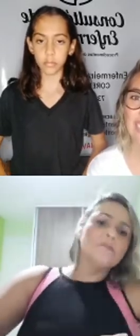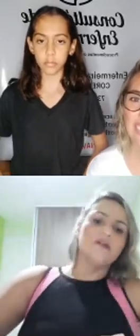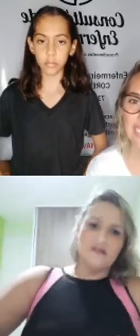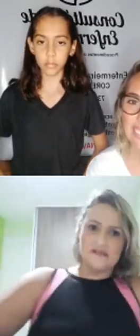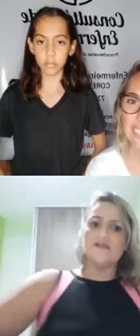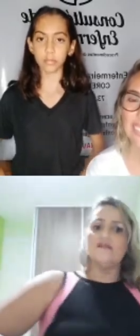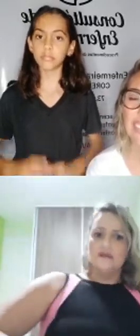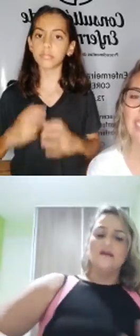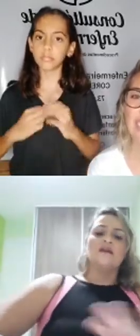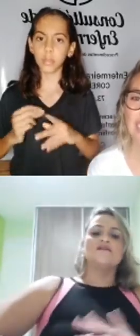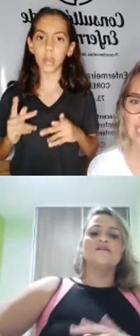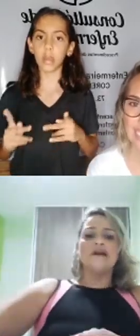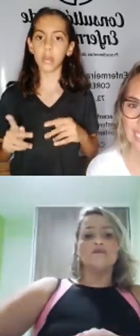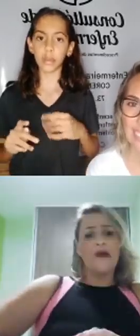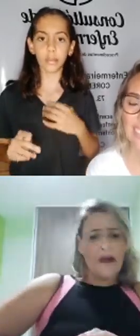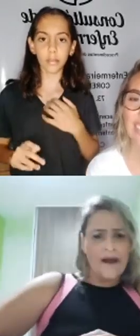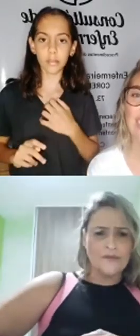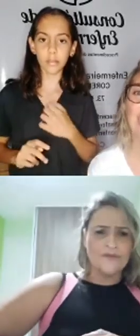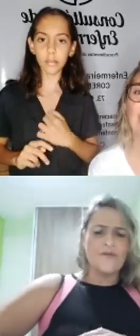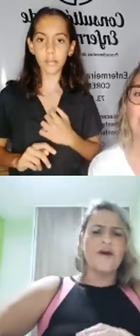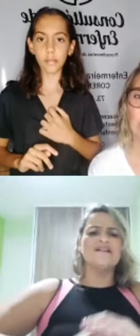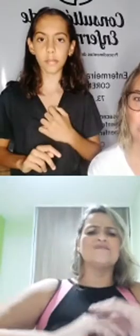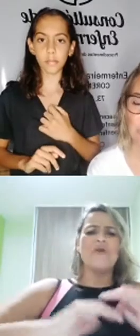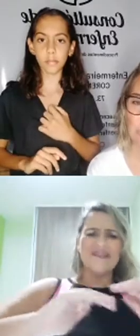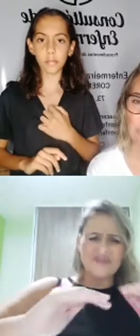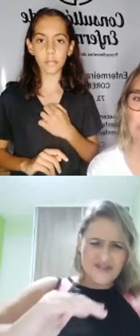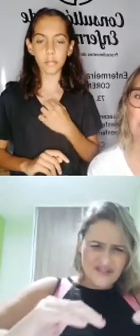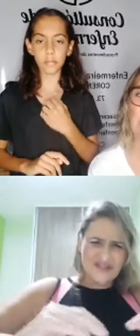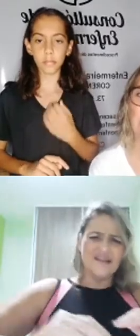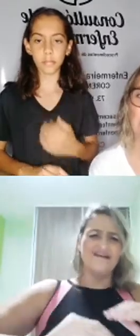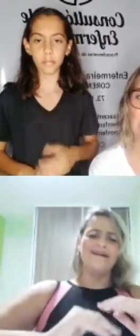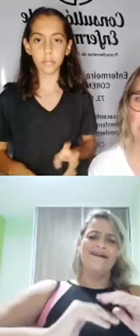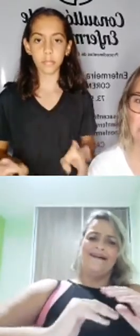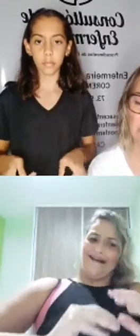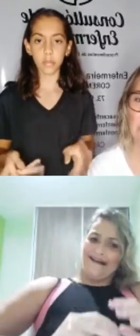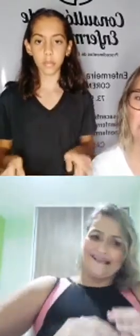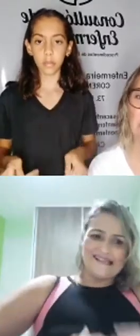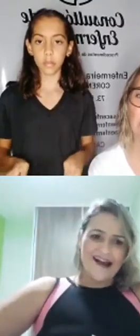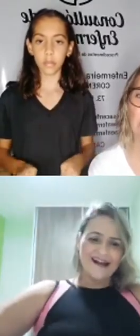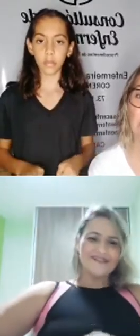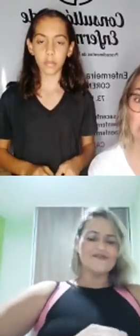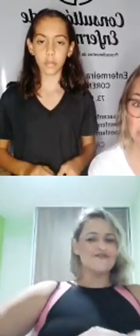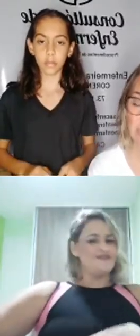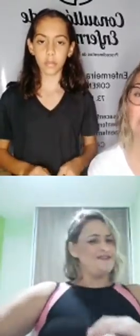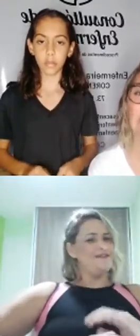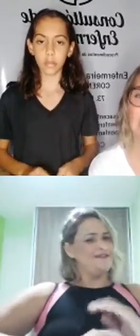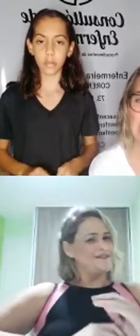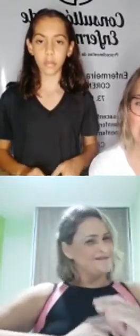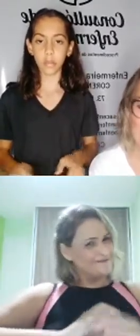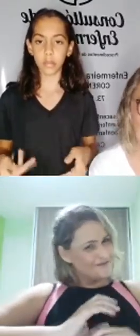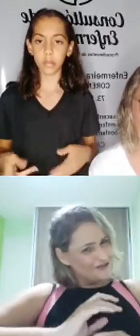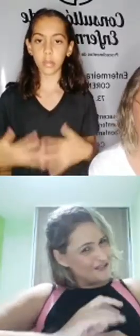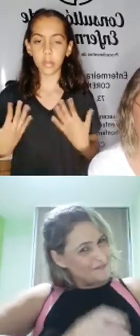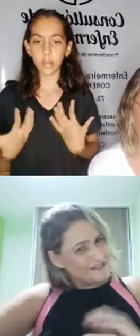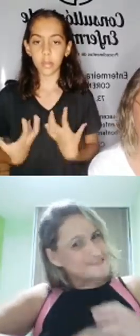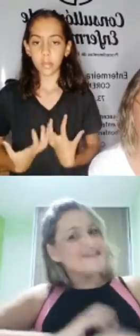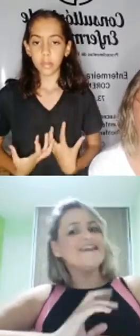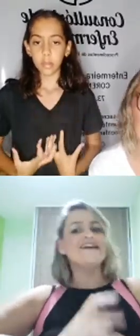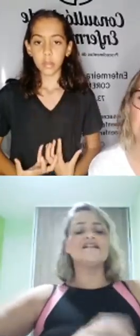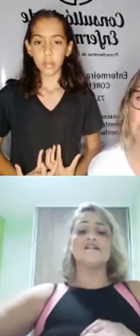suportando bem esse período. Claro, com aqueles momentos de cansaço, de